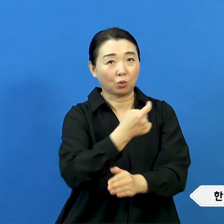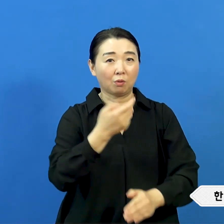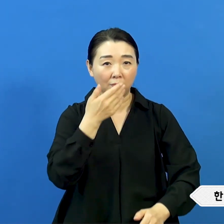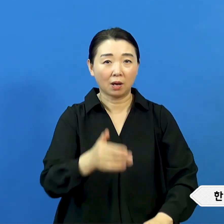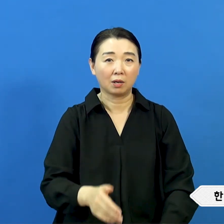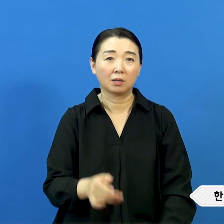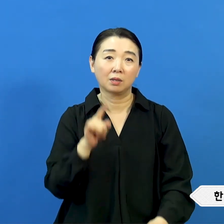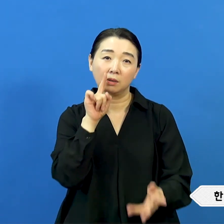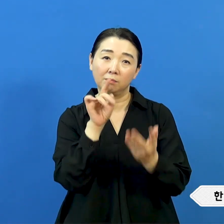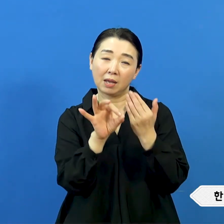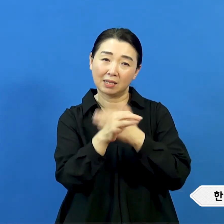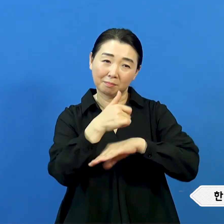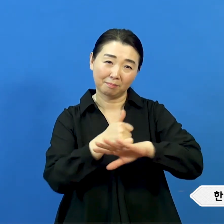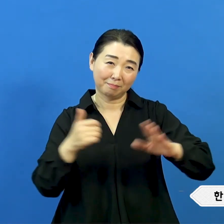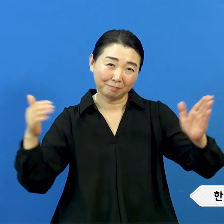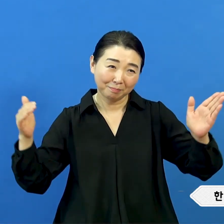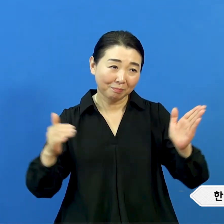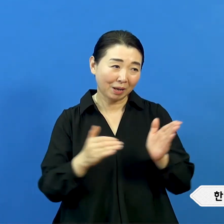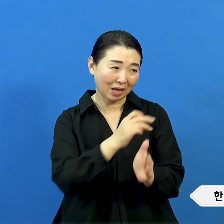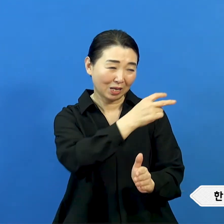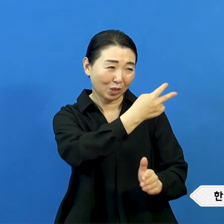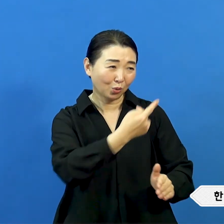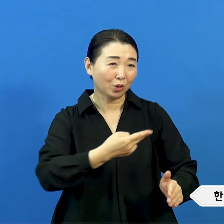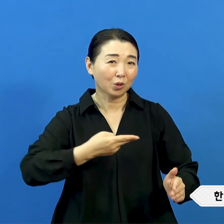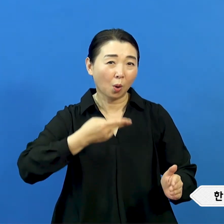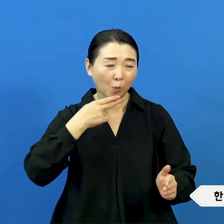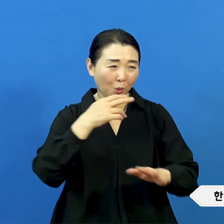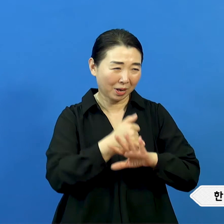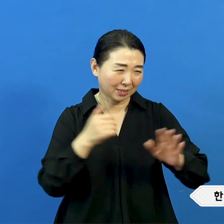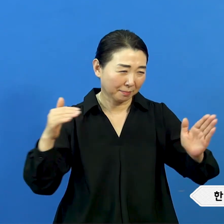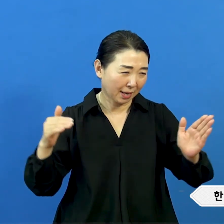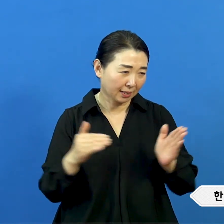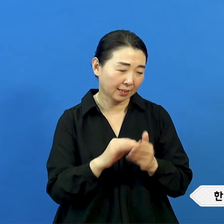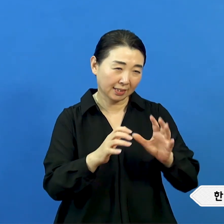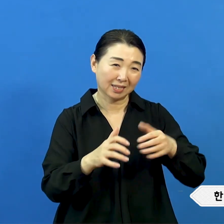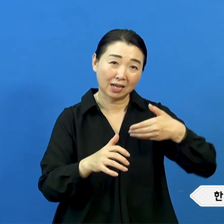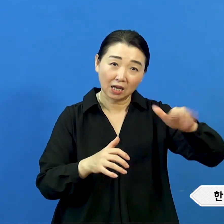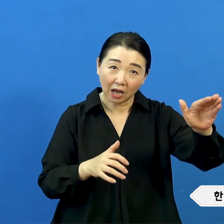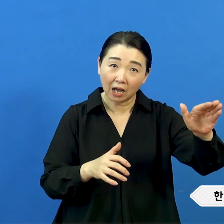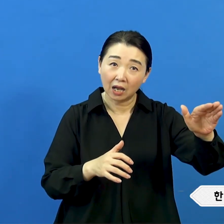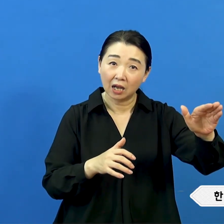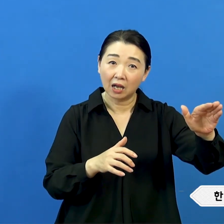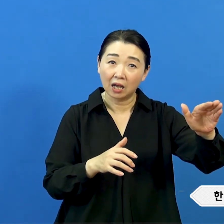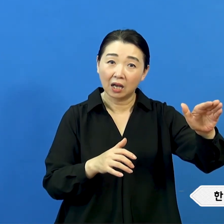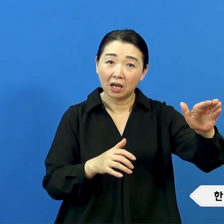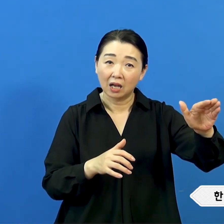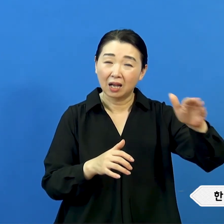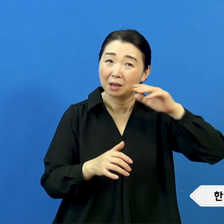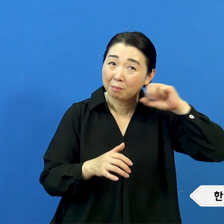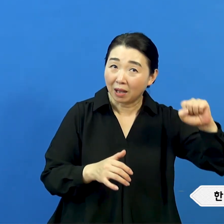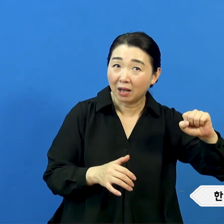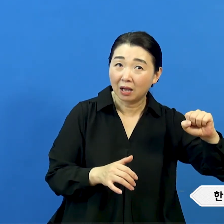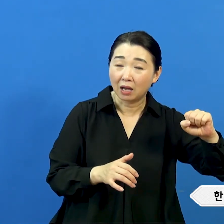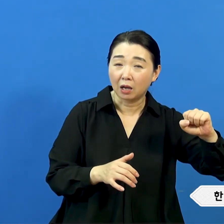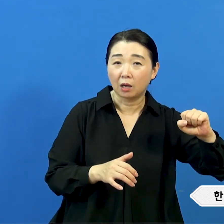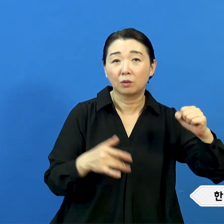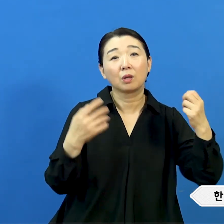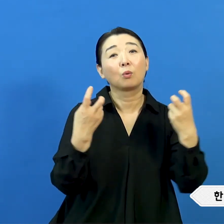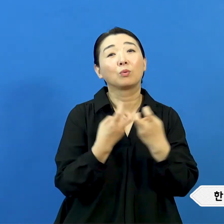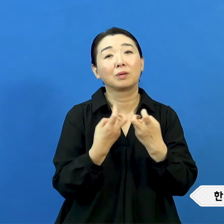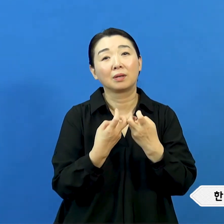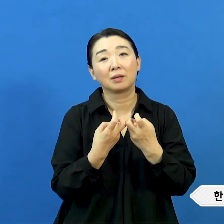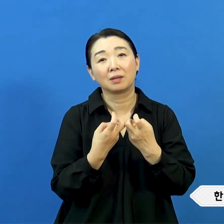만약에 끝까지 돌이키지 않고 끝까지 세상으로 간다면 그건 어떻게 되는